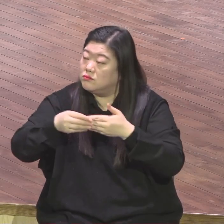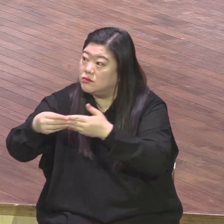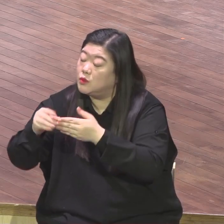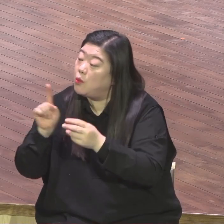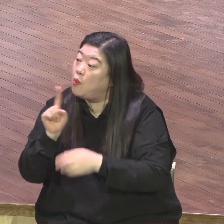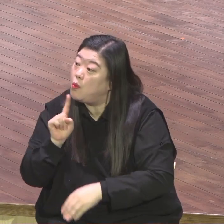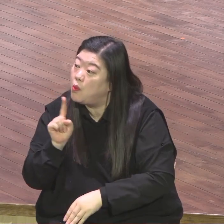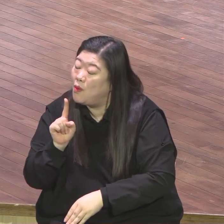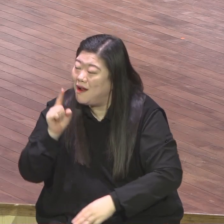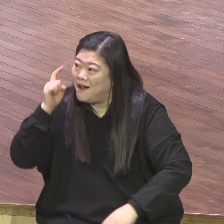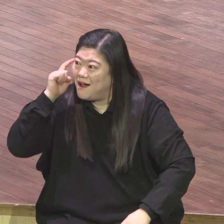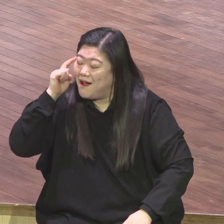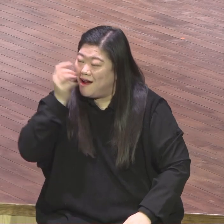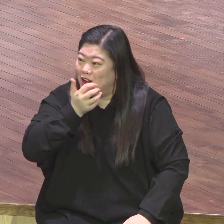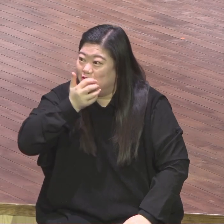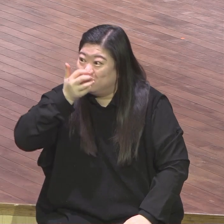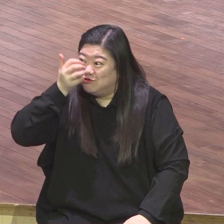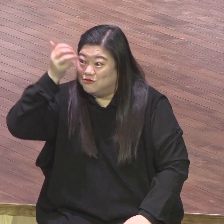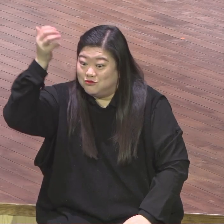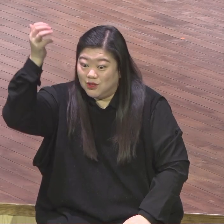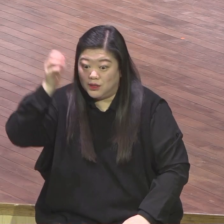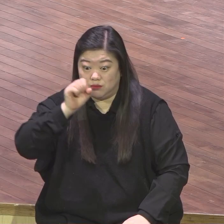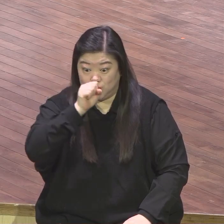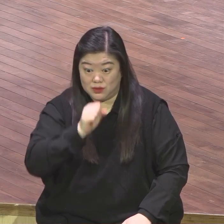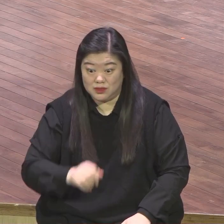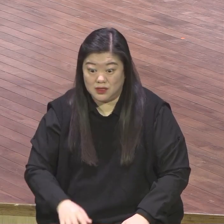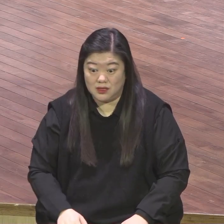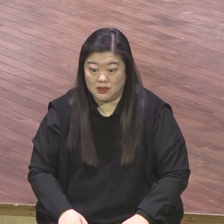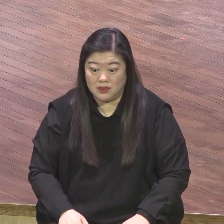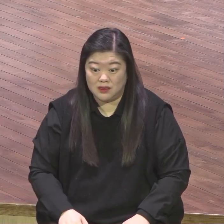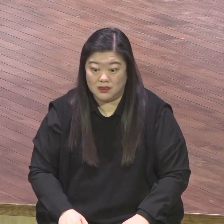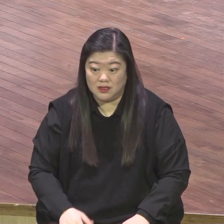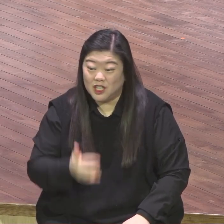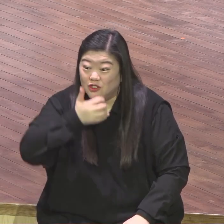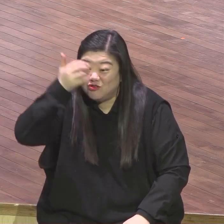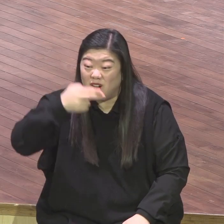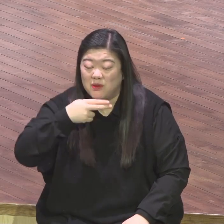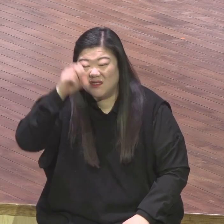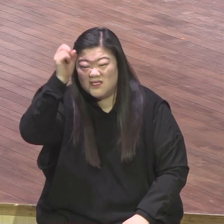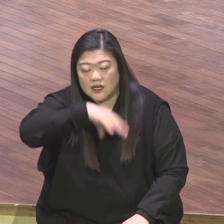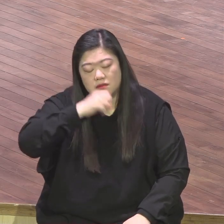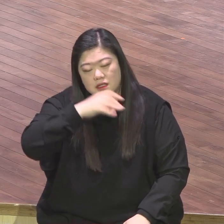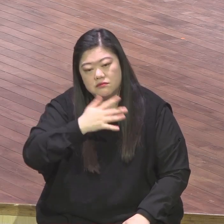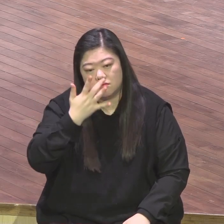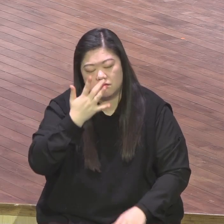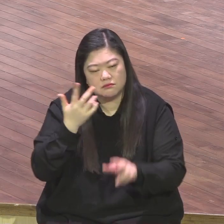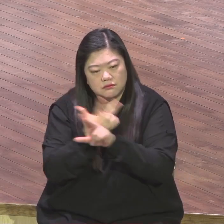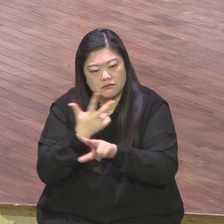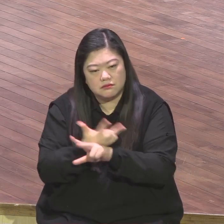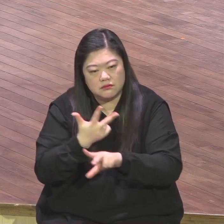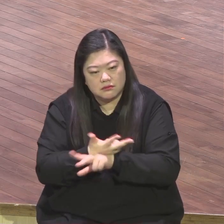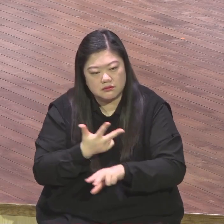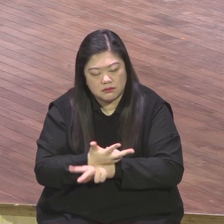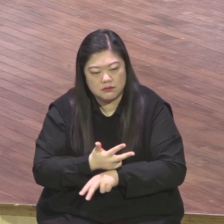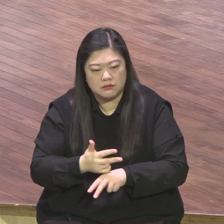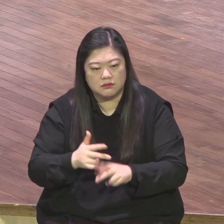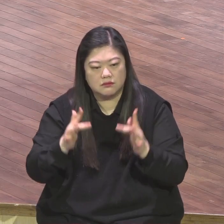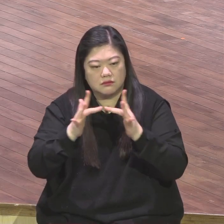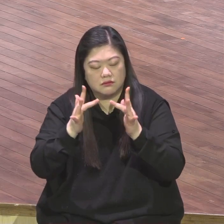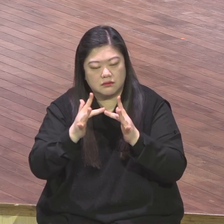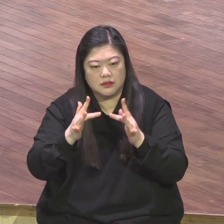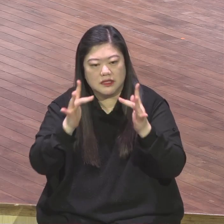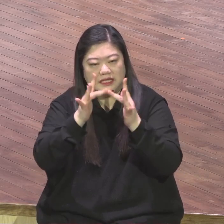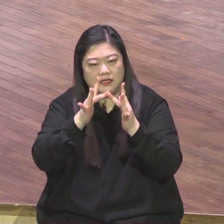기대감이 없으면 뭐 신앙생활을 하는 것이 아니지요. 교회 나와서 예배할 필요가 뭐 있습니까? 그냥 집에서 인터넷이나 보고